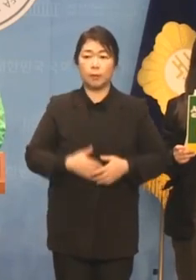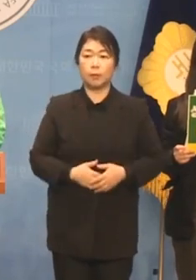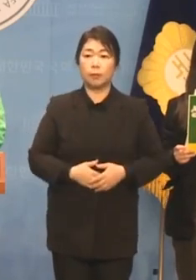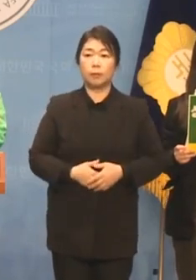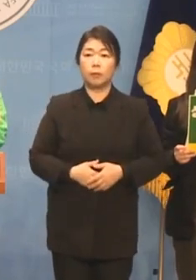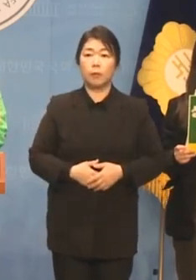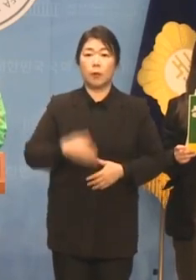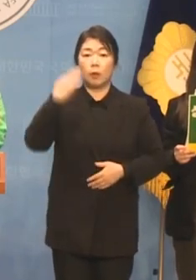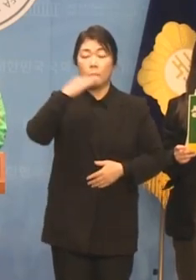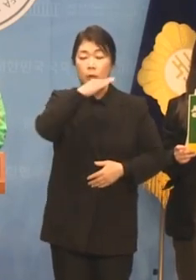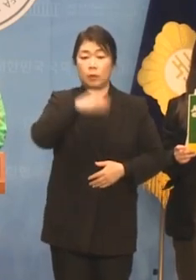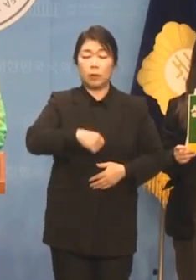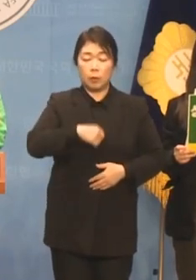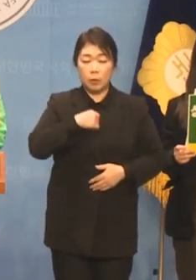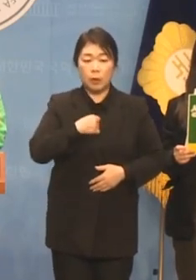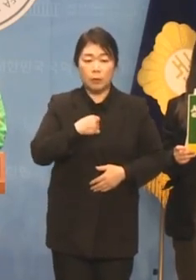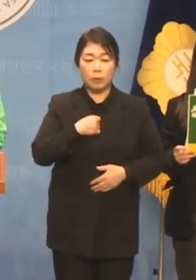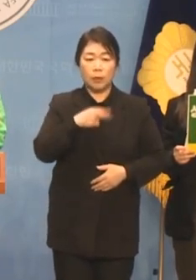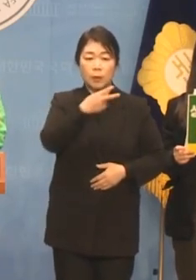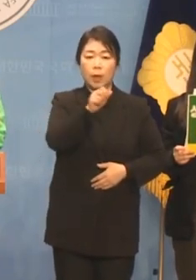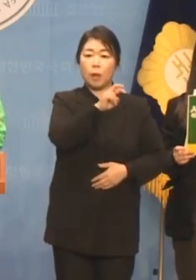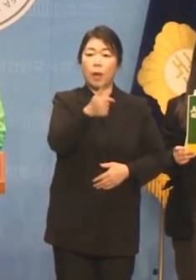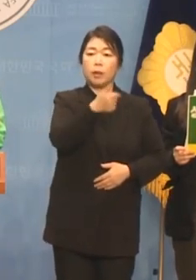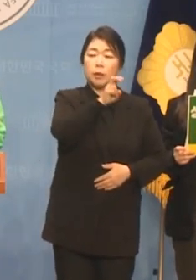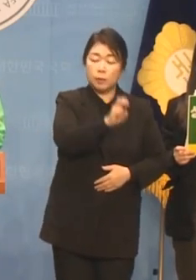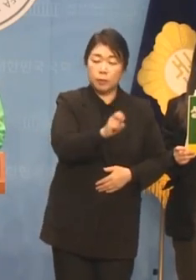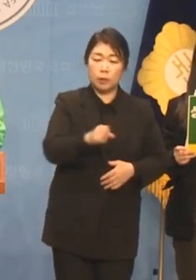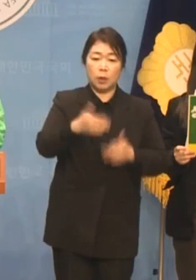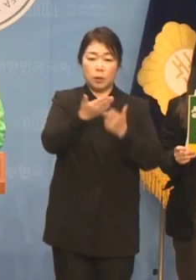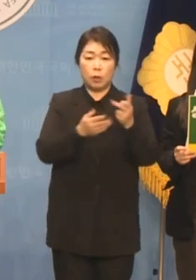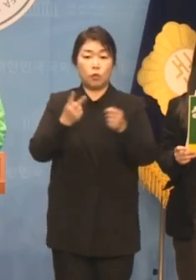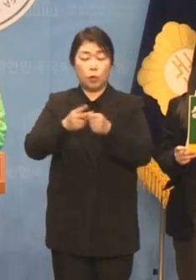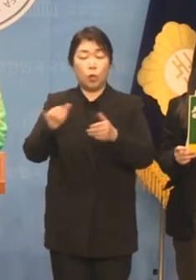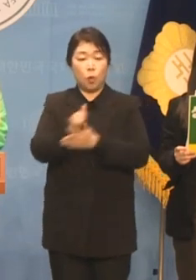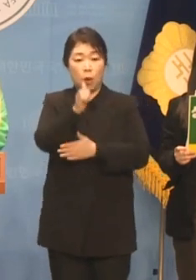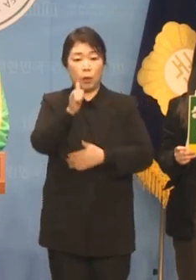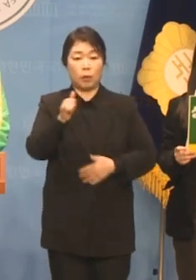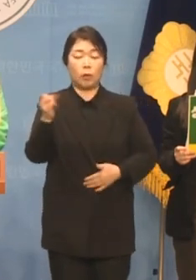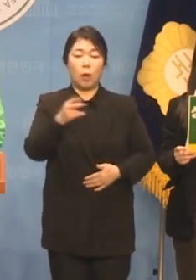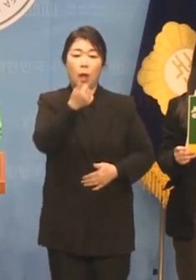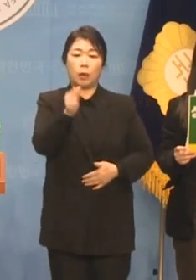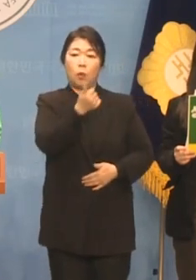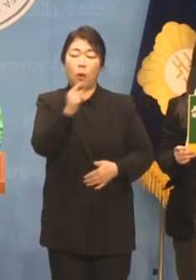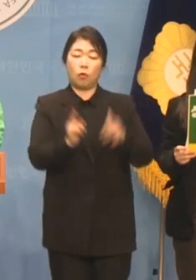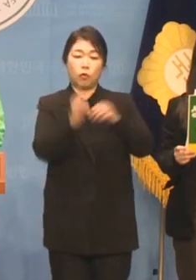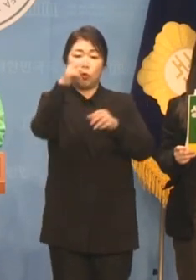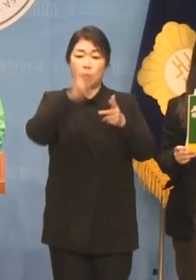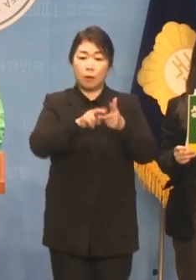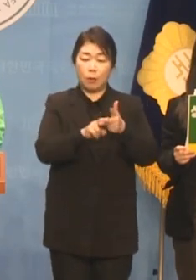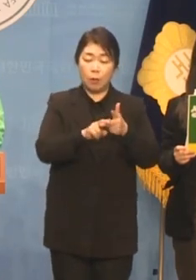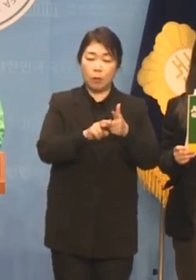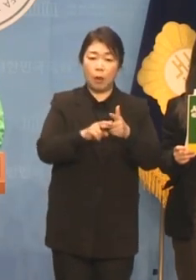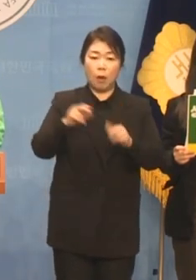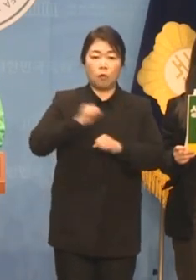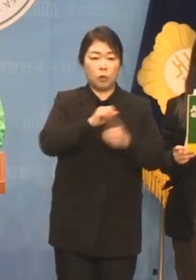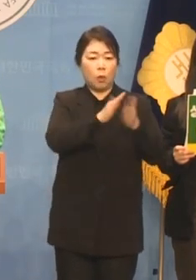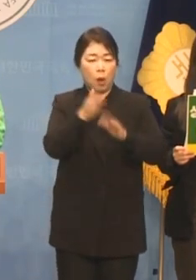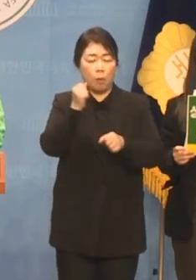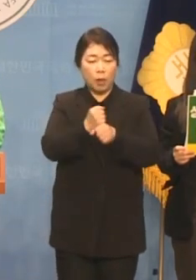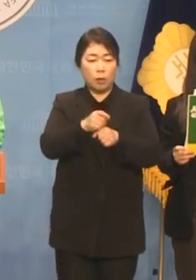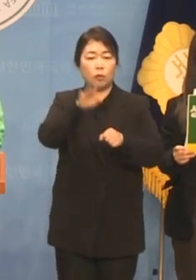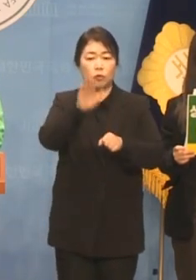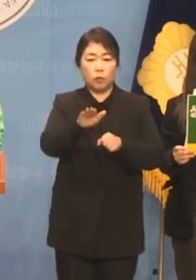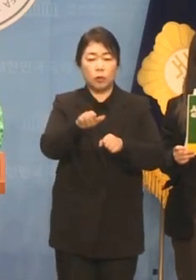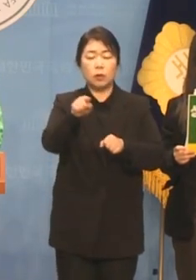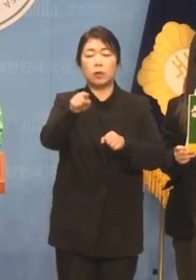녹색 정의당은 세만금 신공항과 제주 제공항 제주 하화 우주센터 등 생태계 파괴와 군사를 심하는 부실 건설